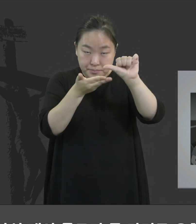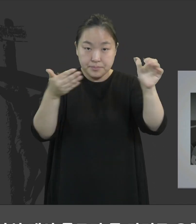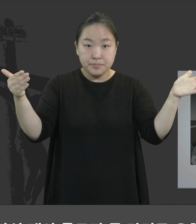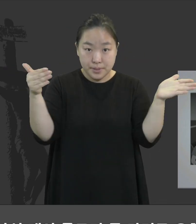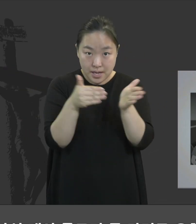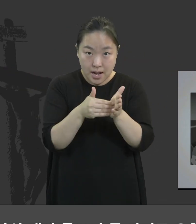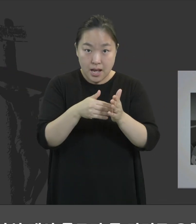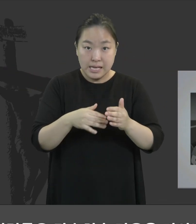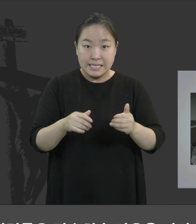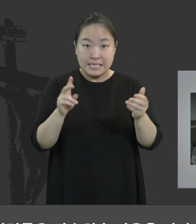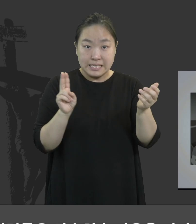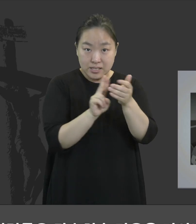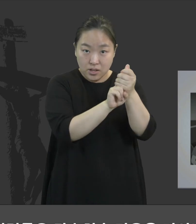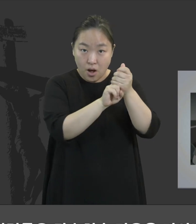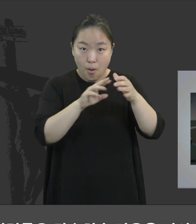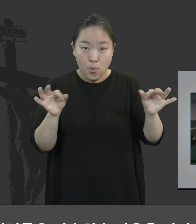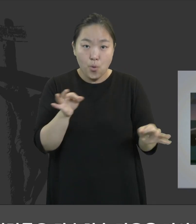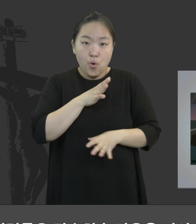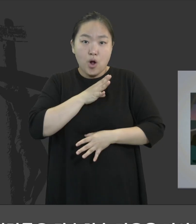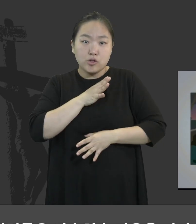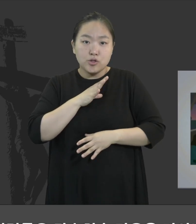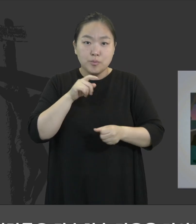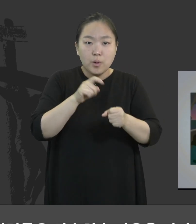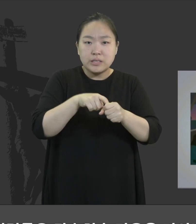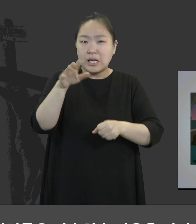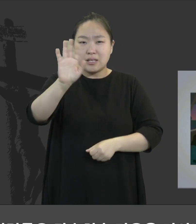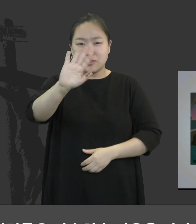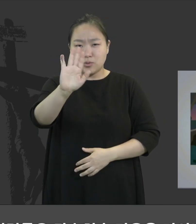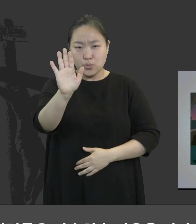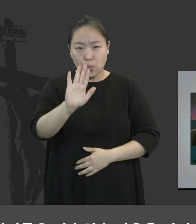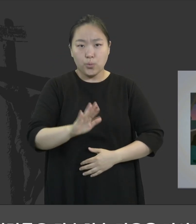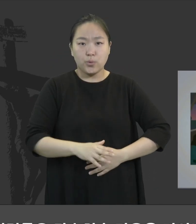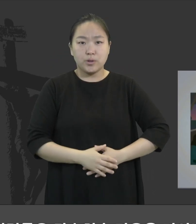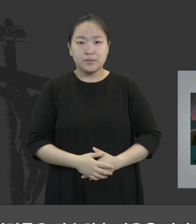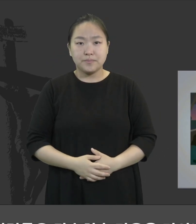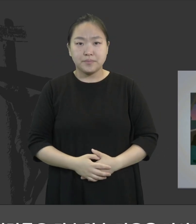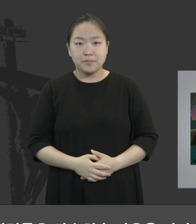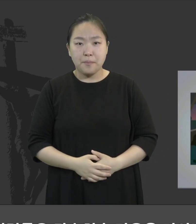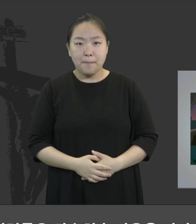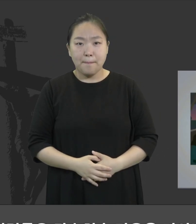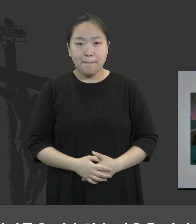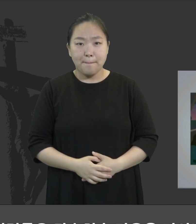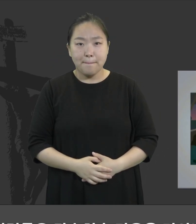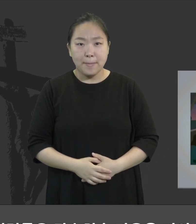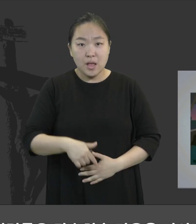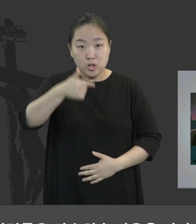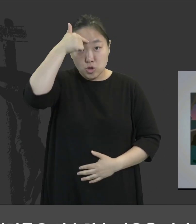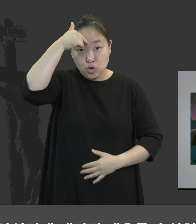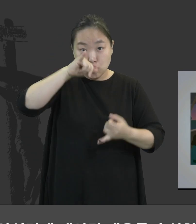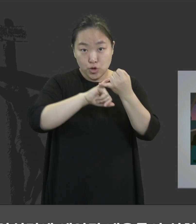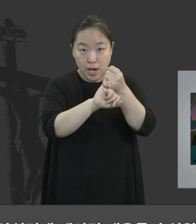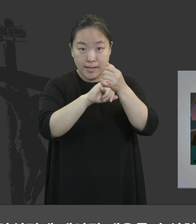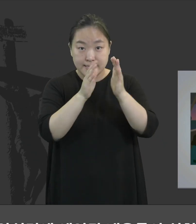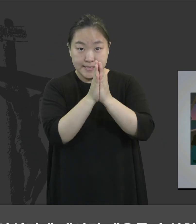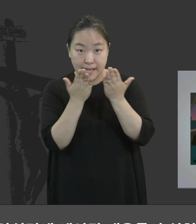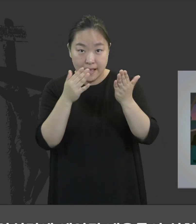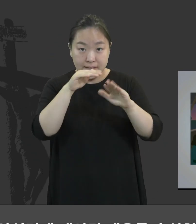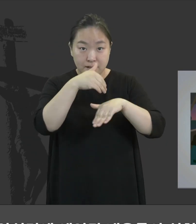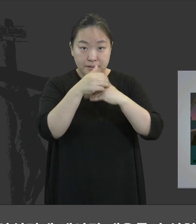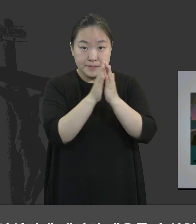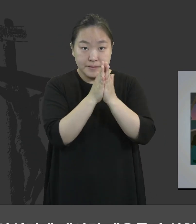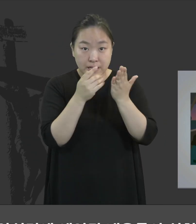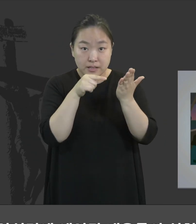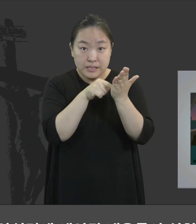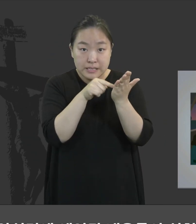먹이기도 하십니다. 이런 기적들은 단순히 놀라움을 자아내기 위한 것이 아니었습니다. 이는